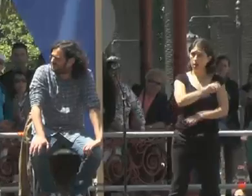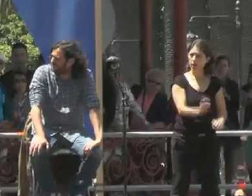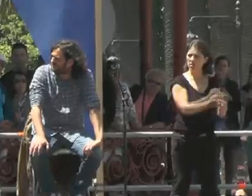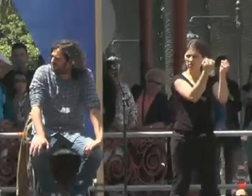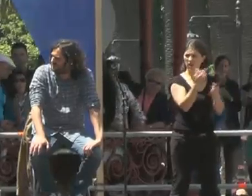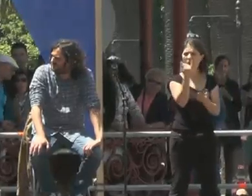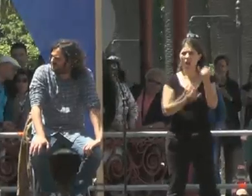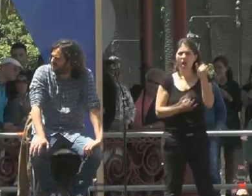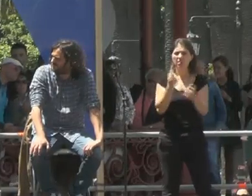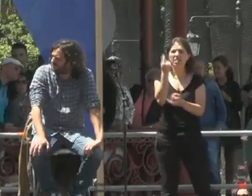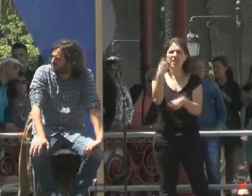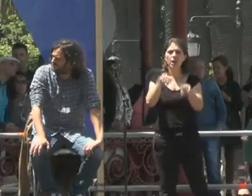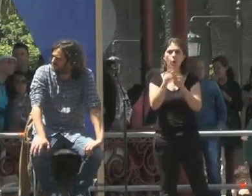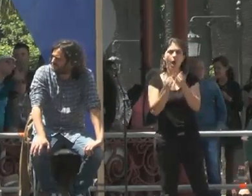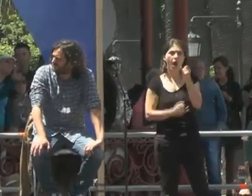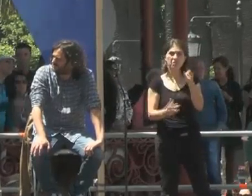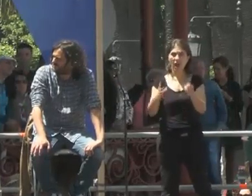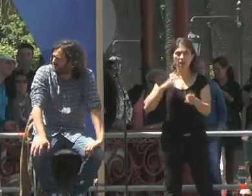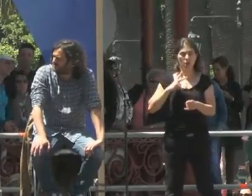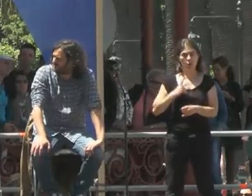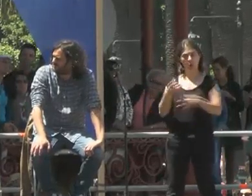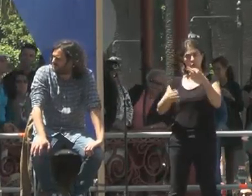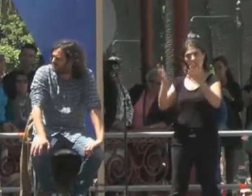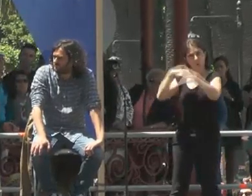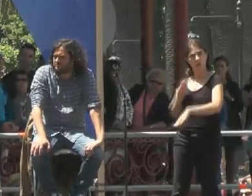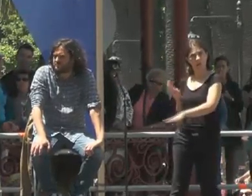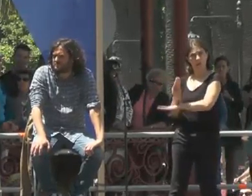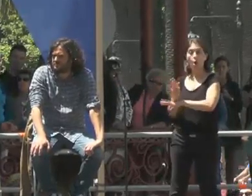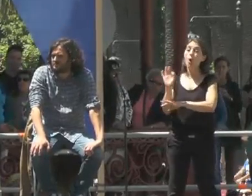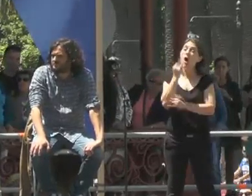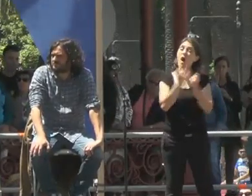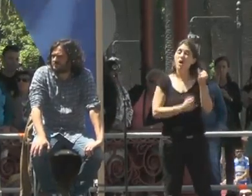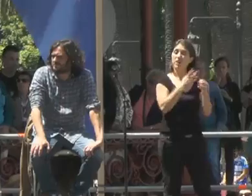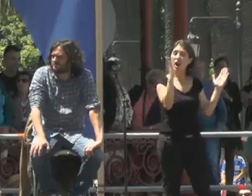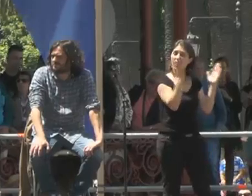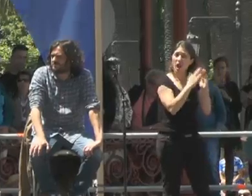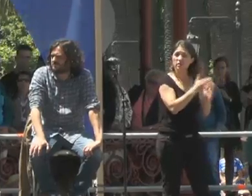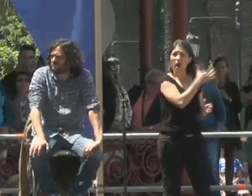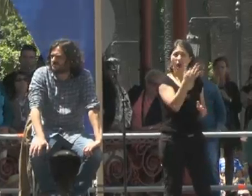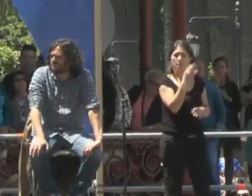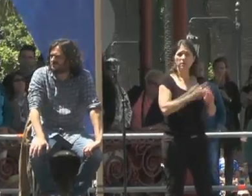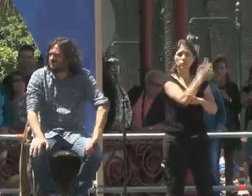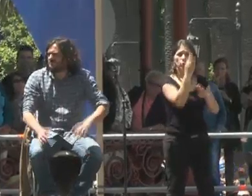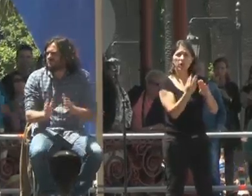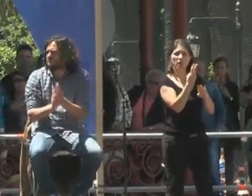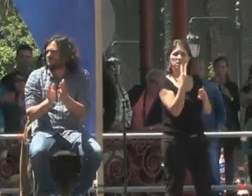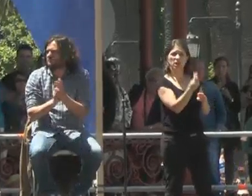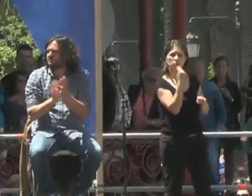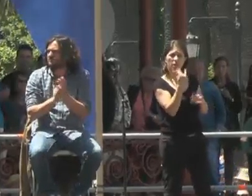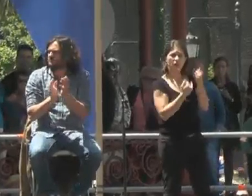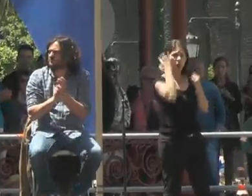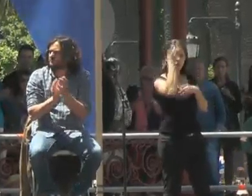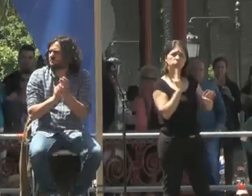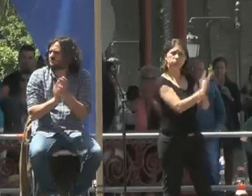pode ir para pagar unha débeda injusta ou pode ir para dar un teito e 3 comidas ao día a todos os veciños e veciñas da